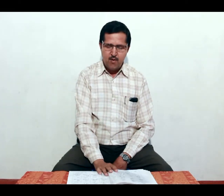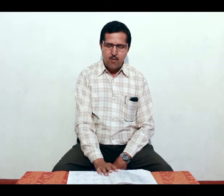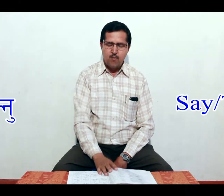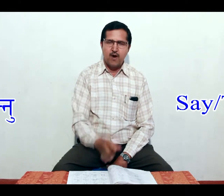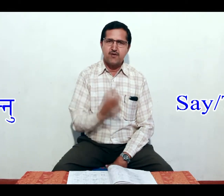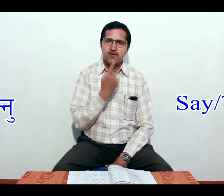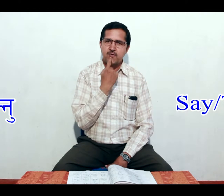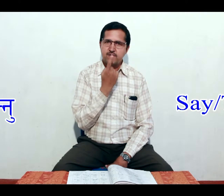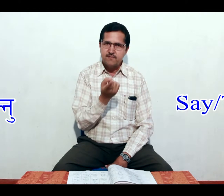भन्नु,